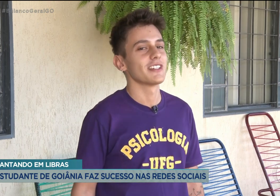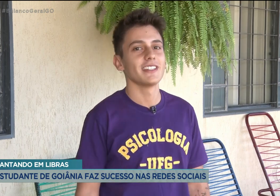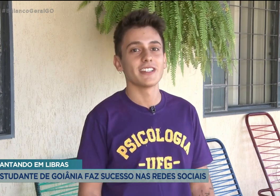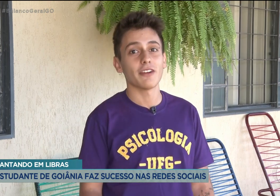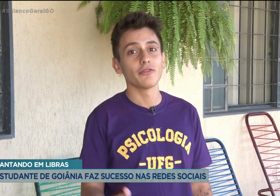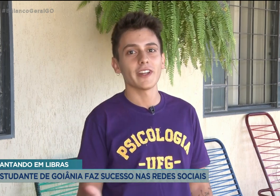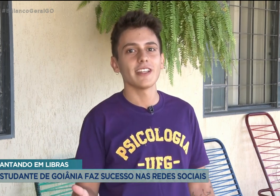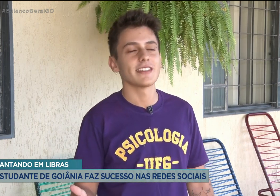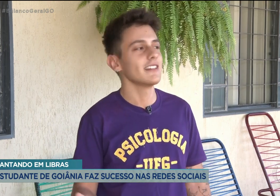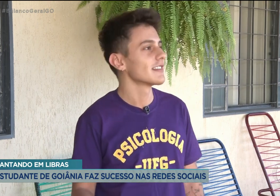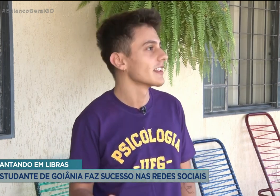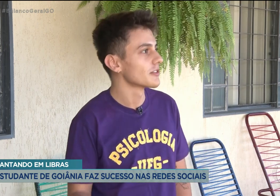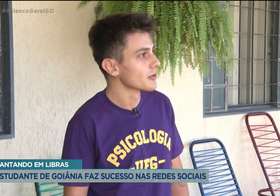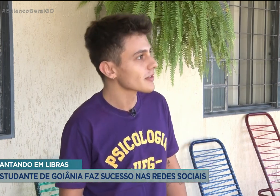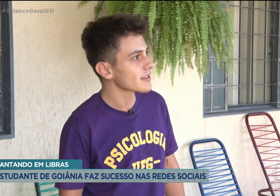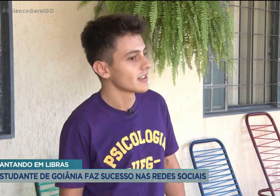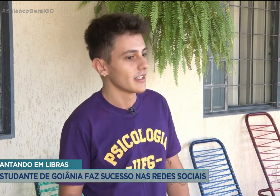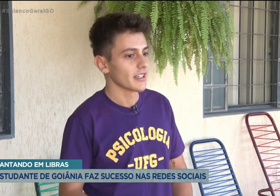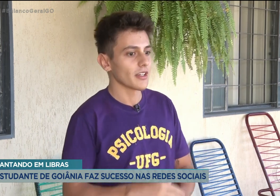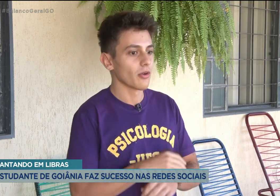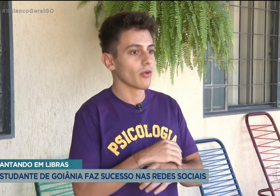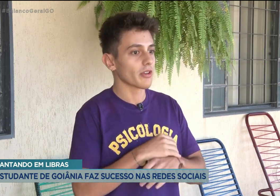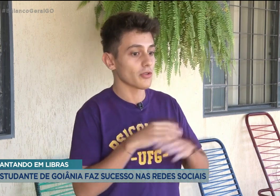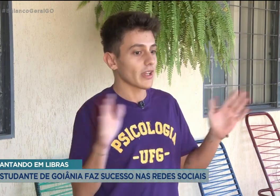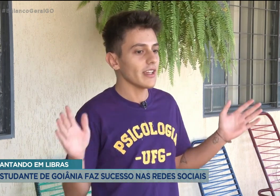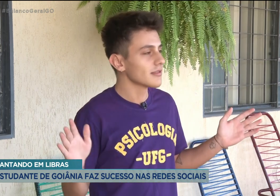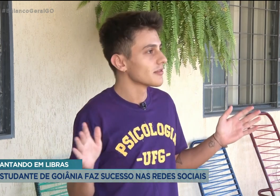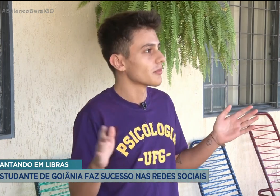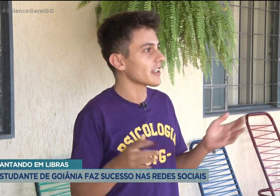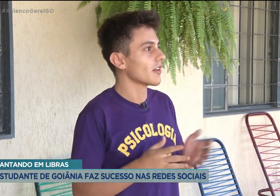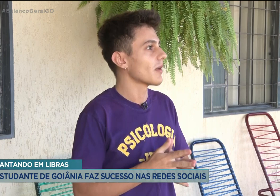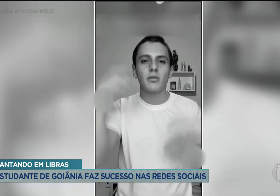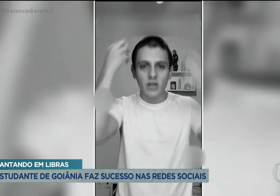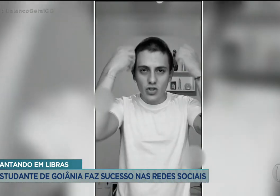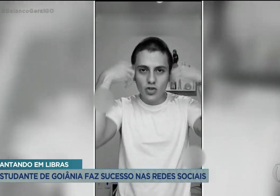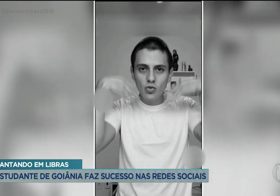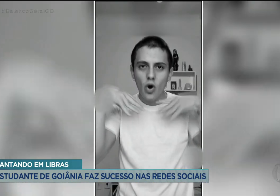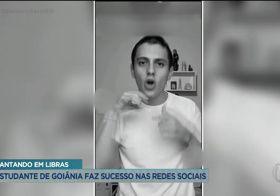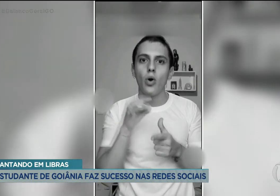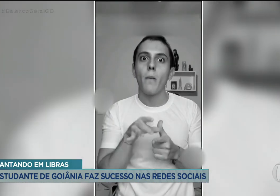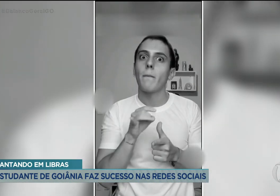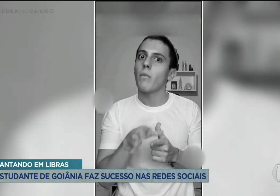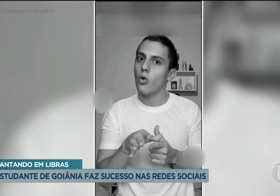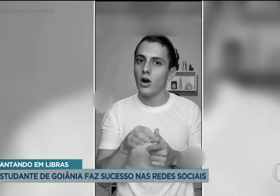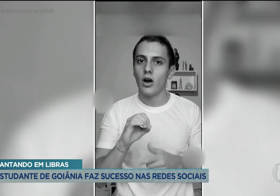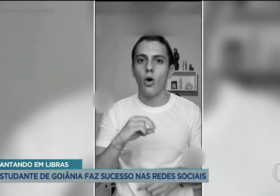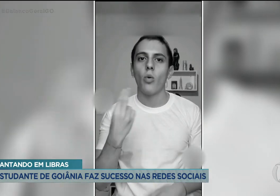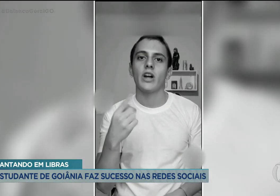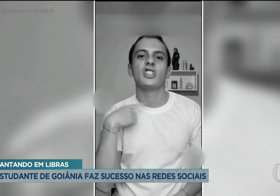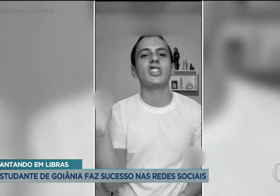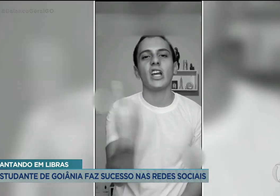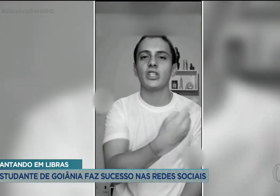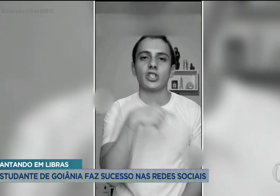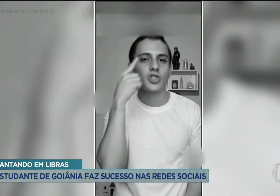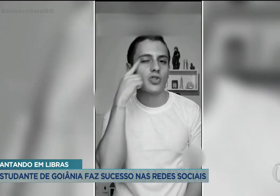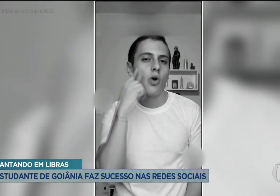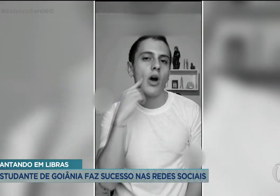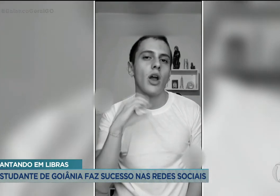de Deja Vu Frenesi, da Letrux Que eu joguei, porque uma amiga minha falou que parecia um poema meu E foi uma coisa aleatória, porque eu não esperava